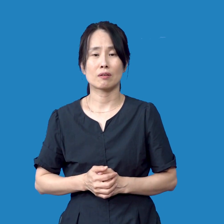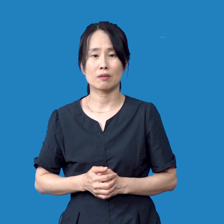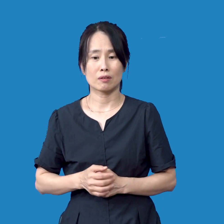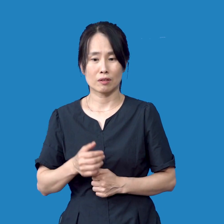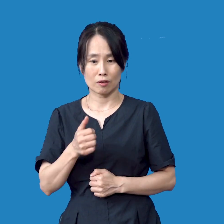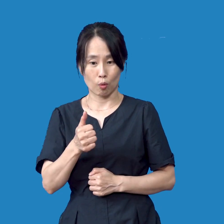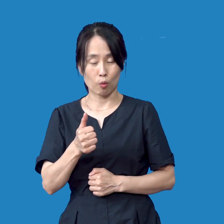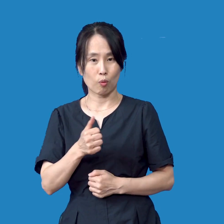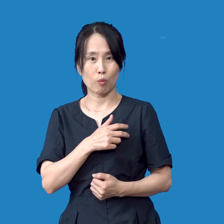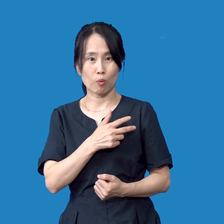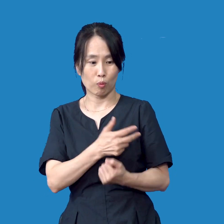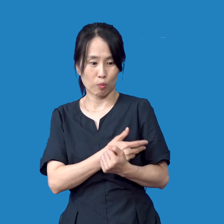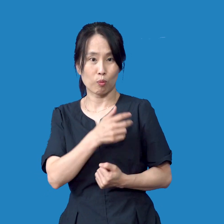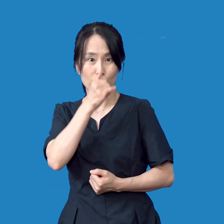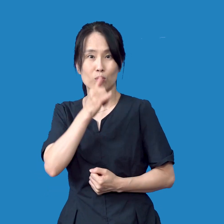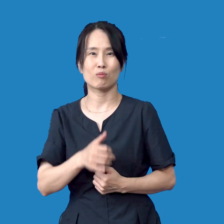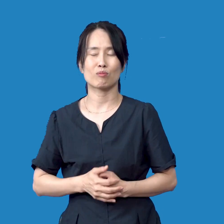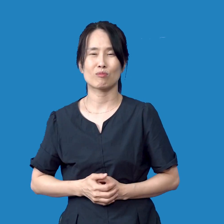원님 자격이 있지요?